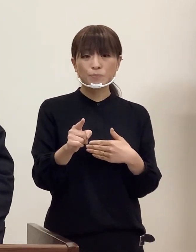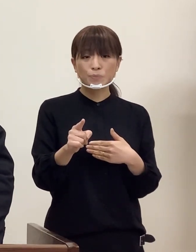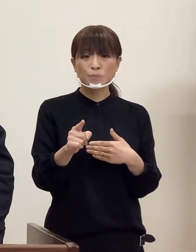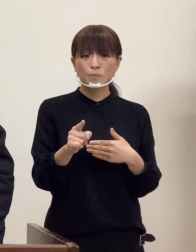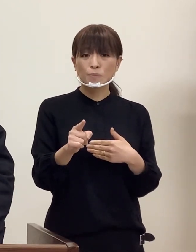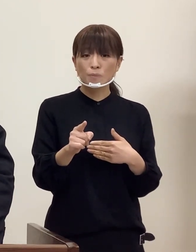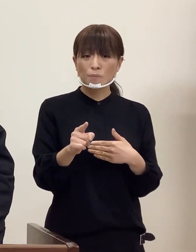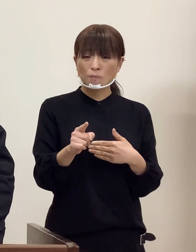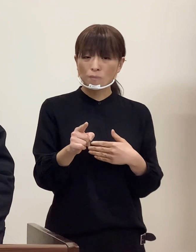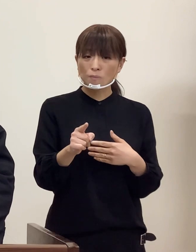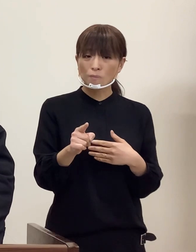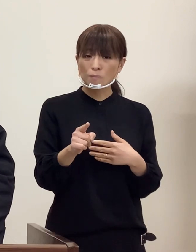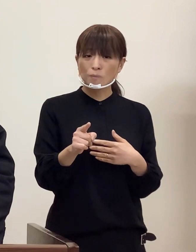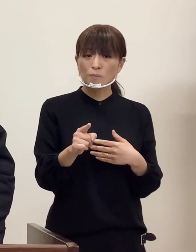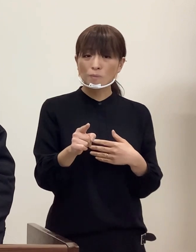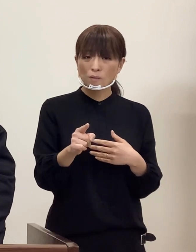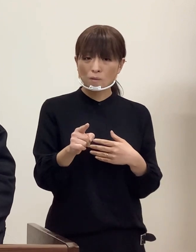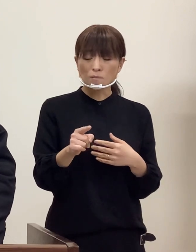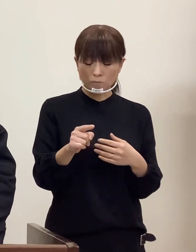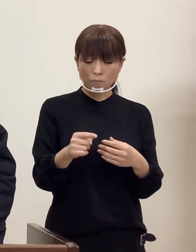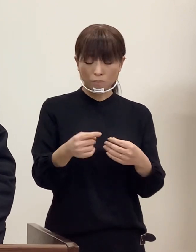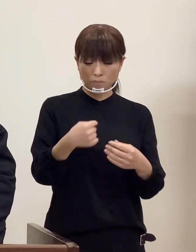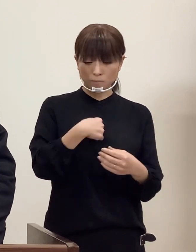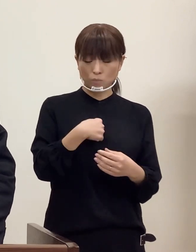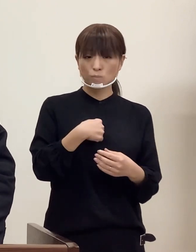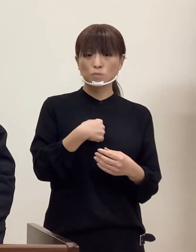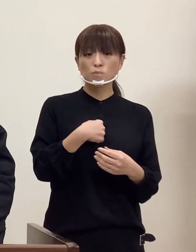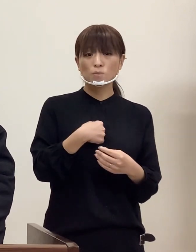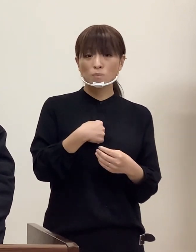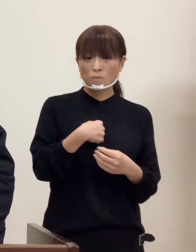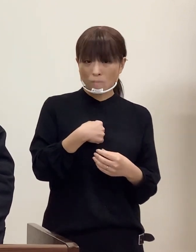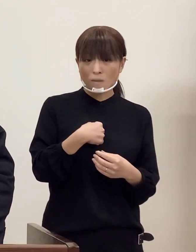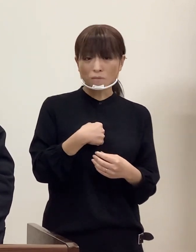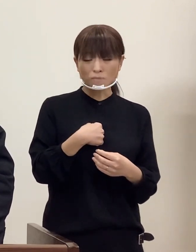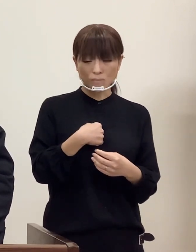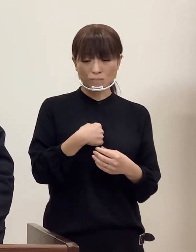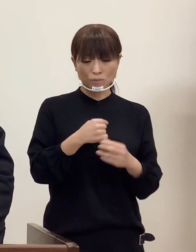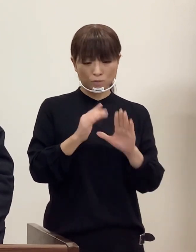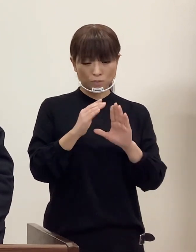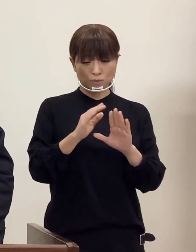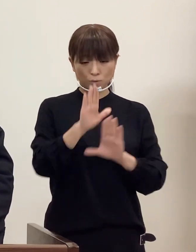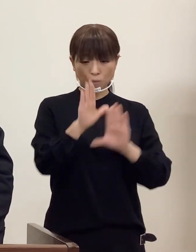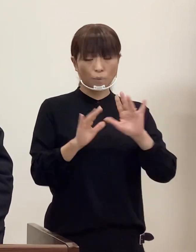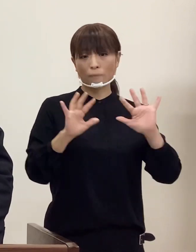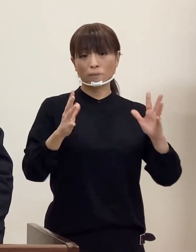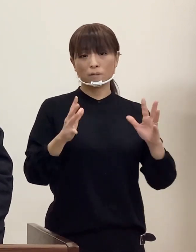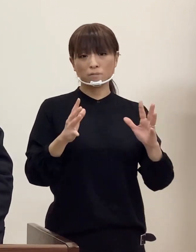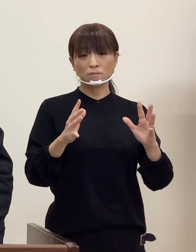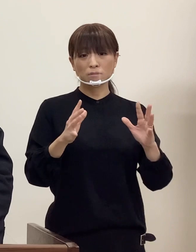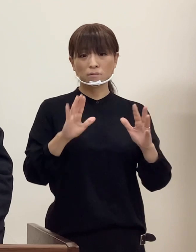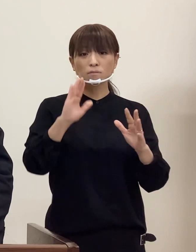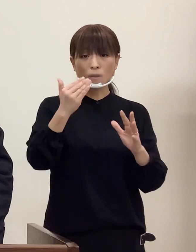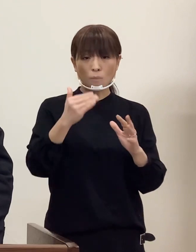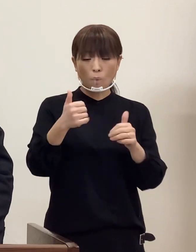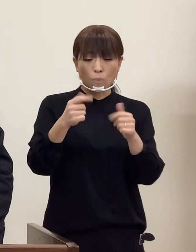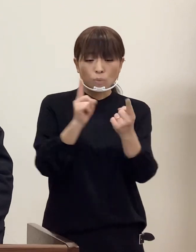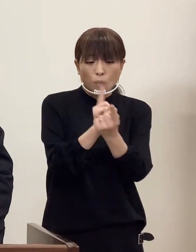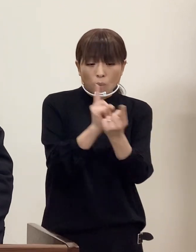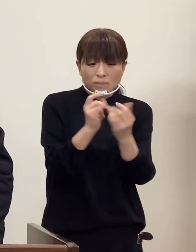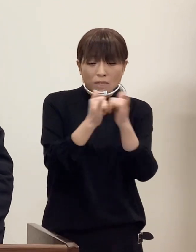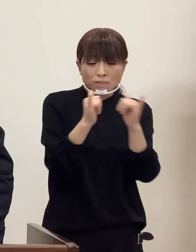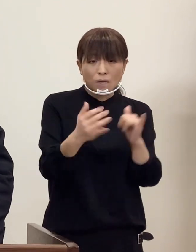は、何の症状もなく、ある日、ある方と濃厚接触をしたために